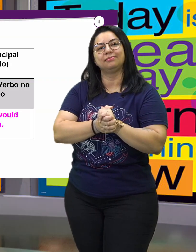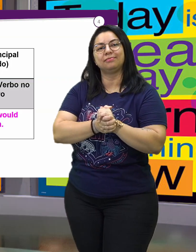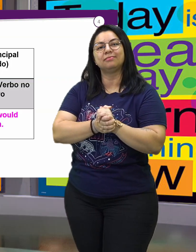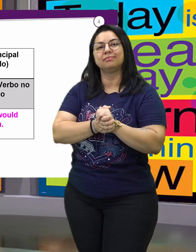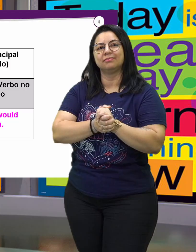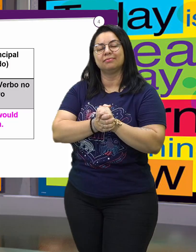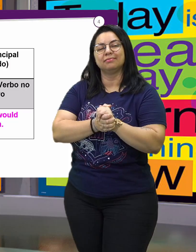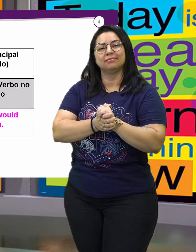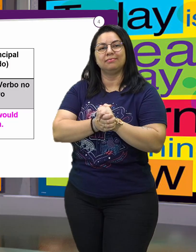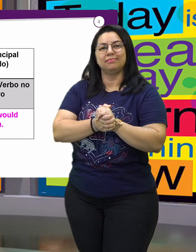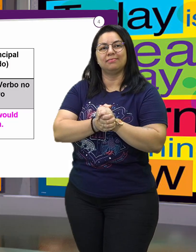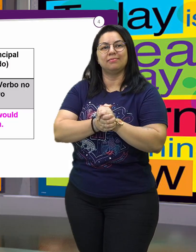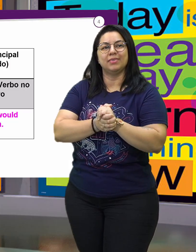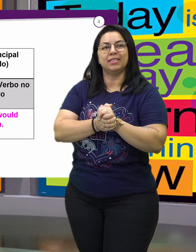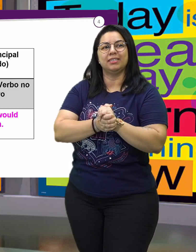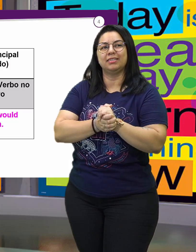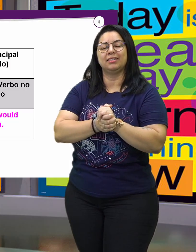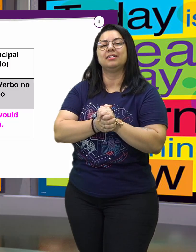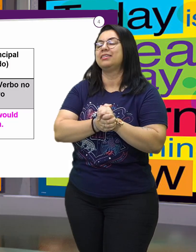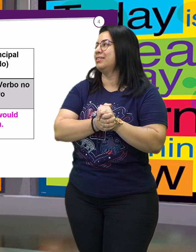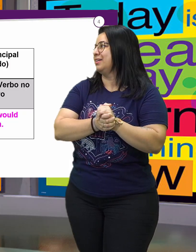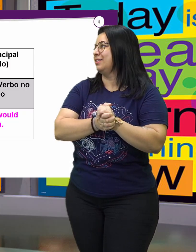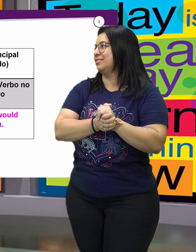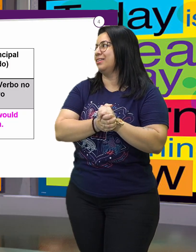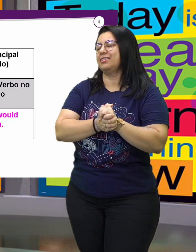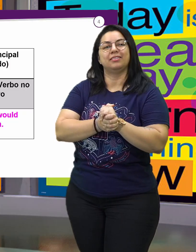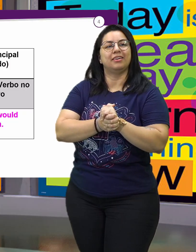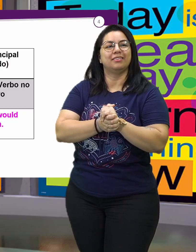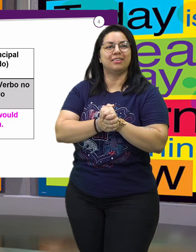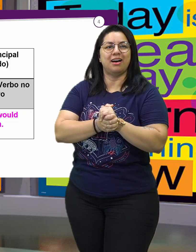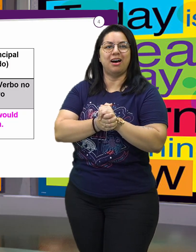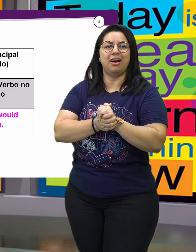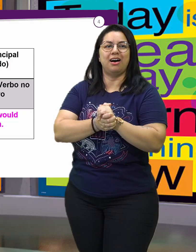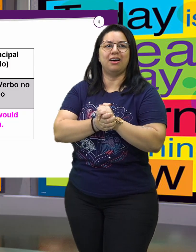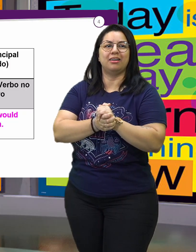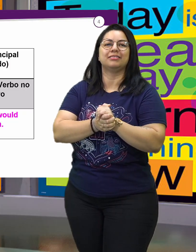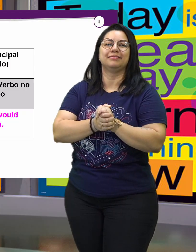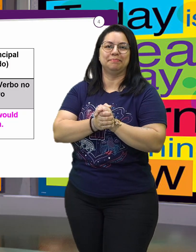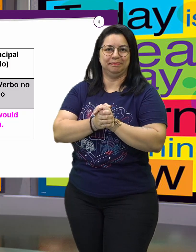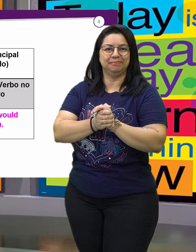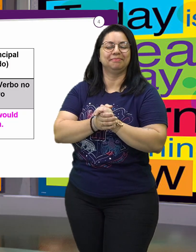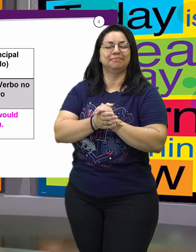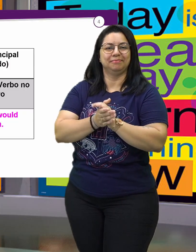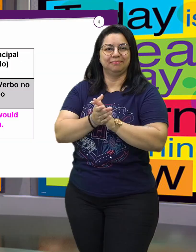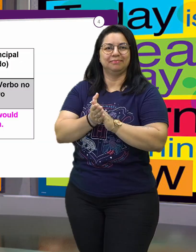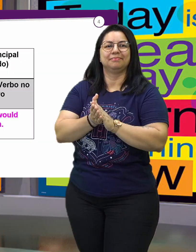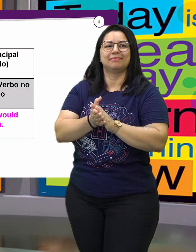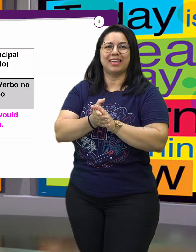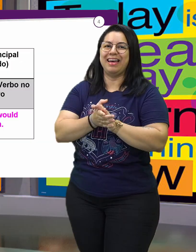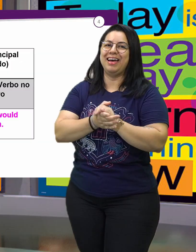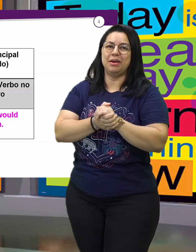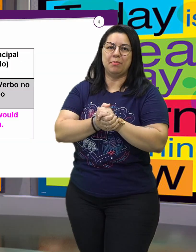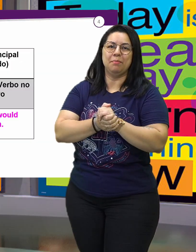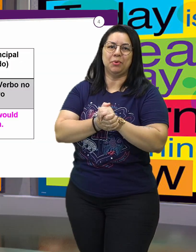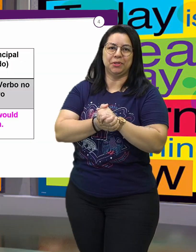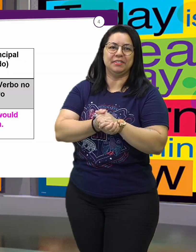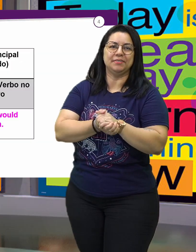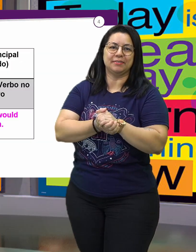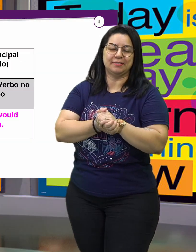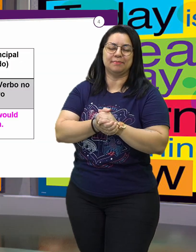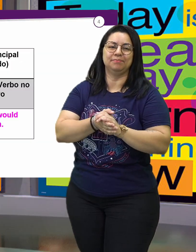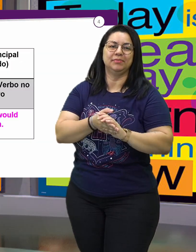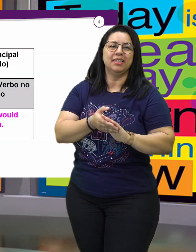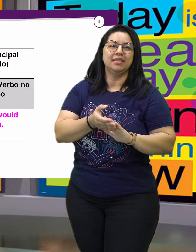to, somente esse que a gente falou ainda agora, que eu acabei de falar, esse out, ou o GHT que você viu lá na nossa aula, e ele nem é tão utilizado assim, ele é bem